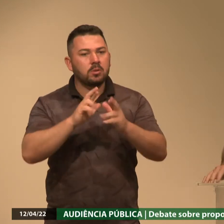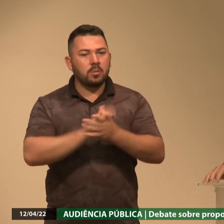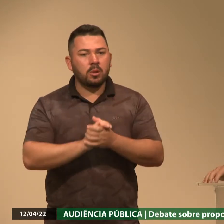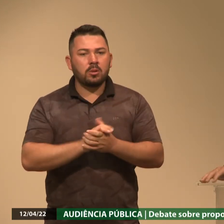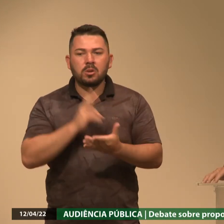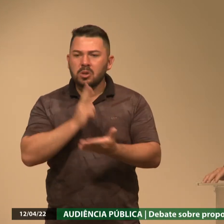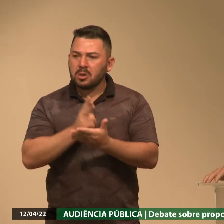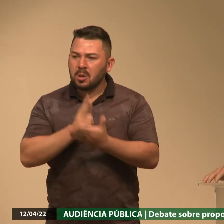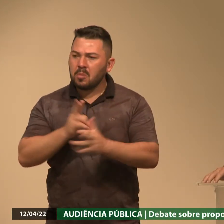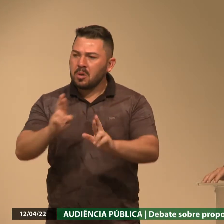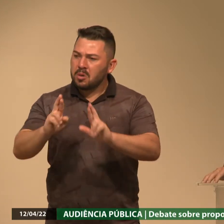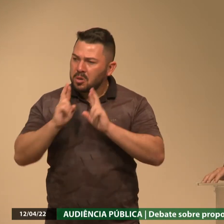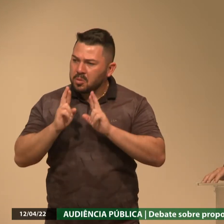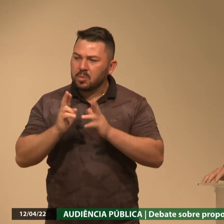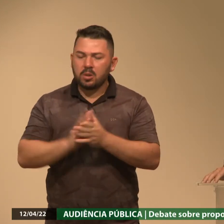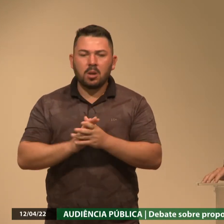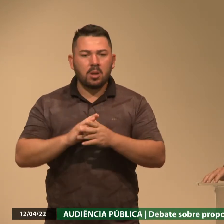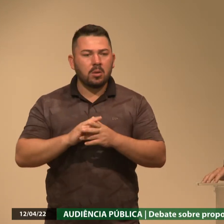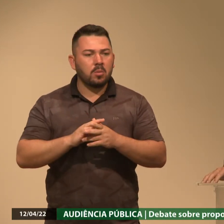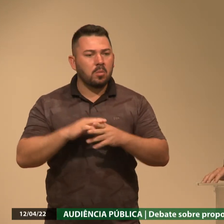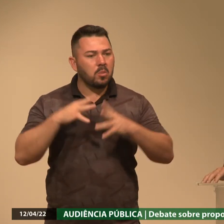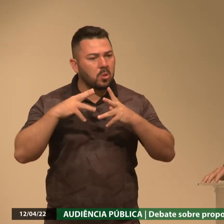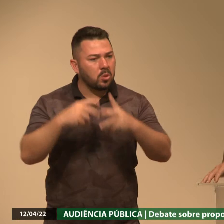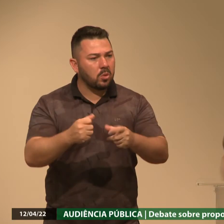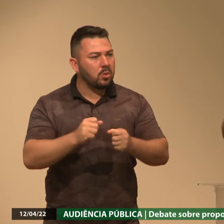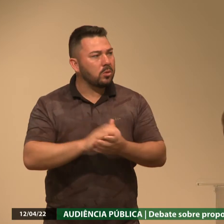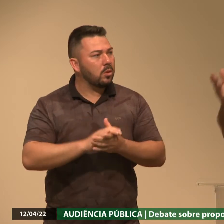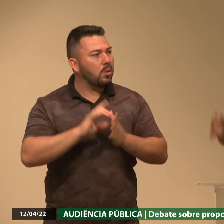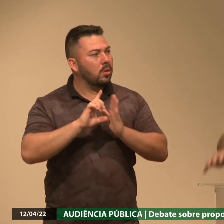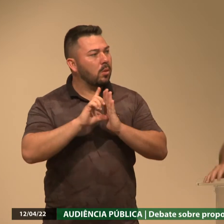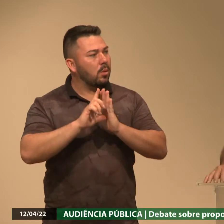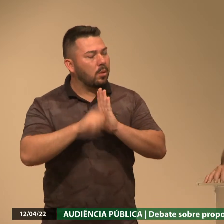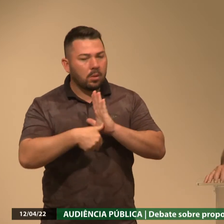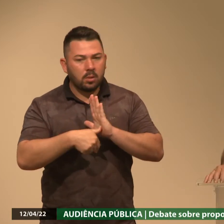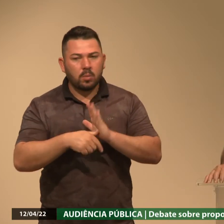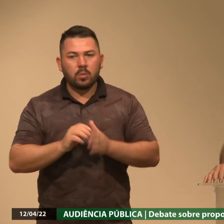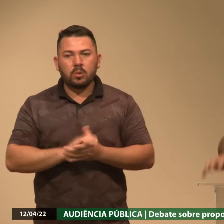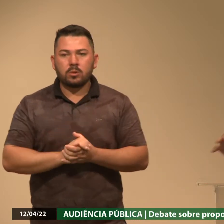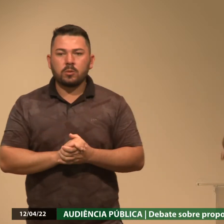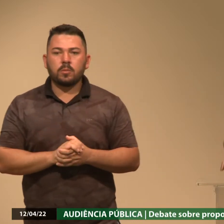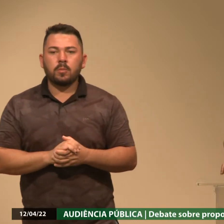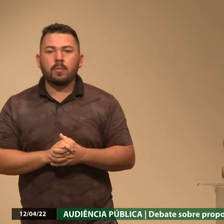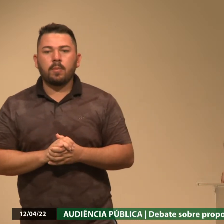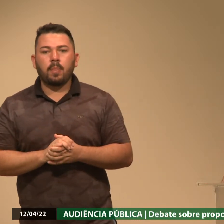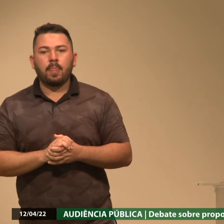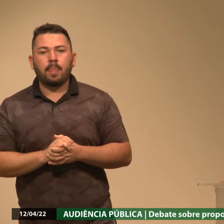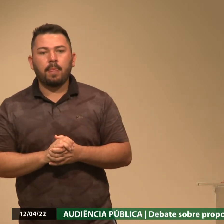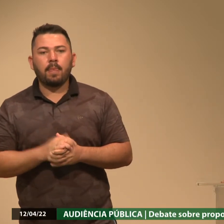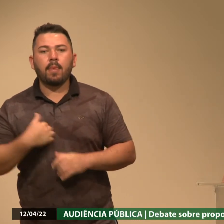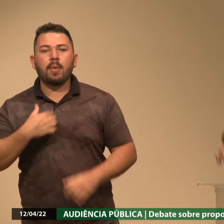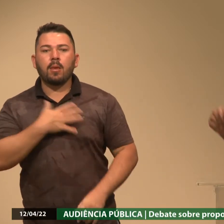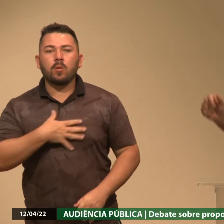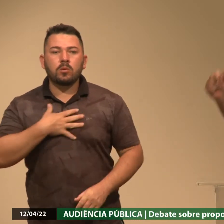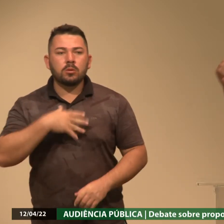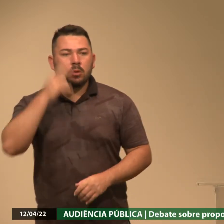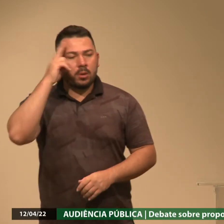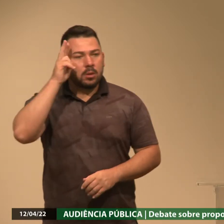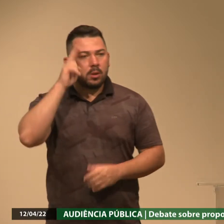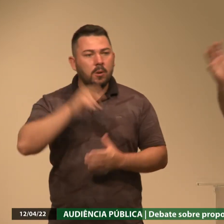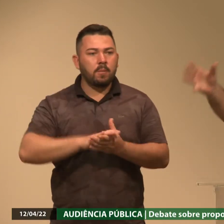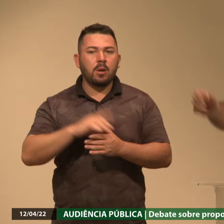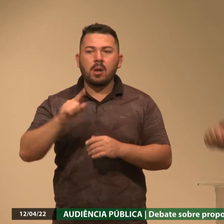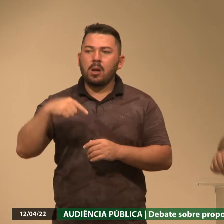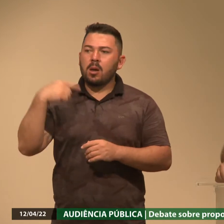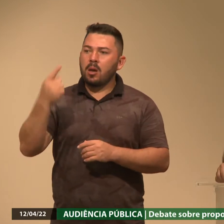respeitado com tudo e todos e depois veio a situação que está aí eu gostaria de lembrar que além